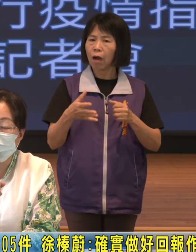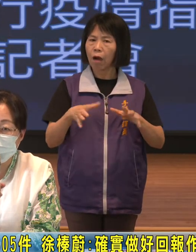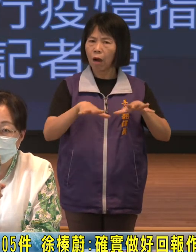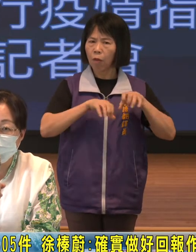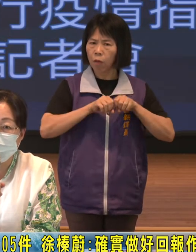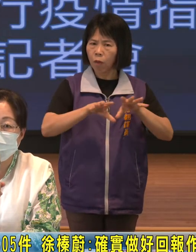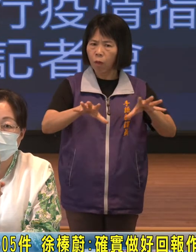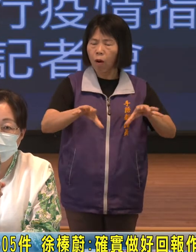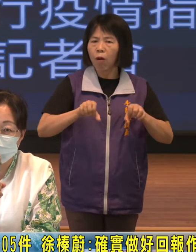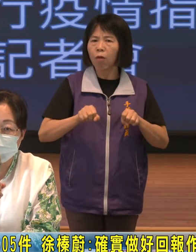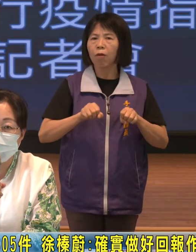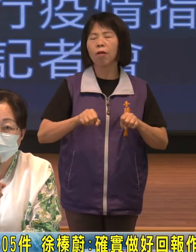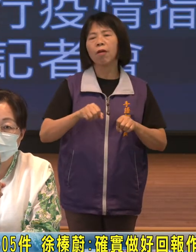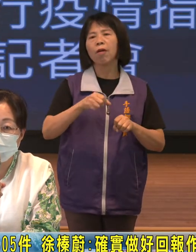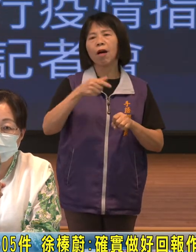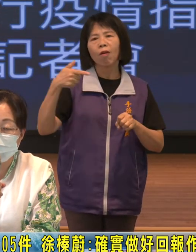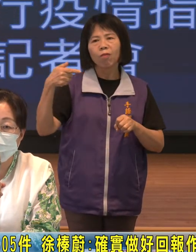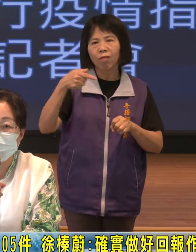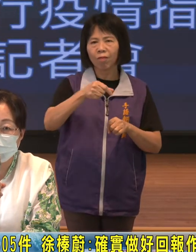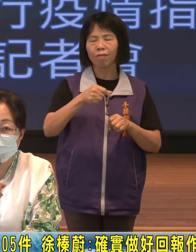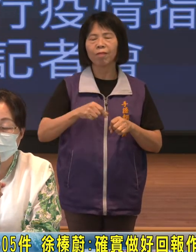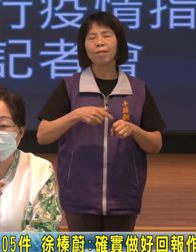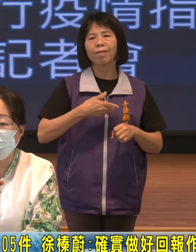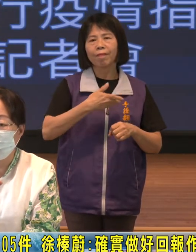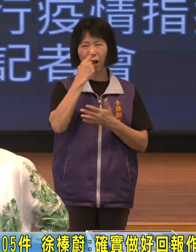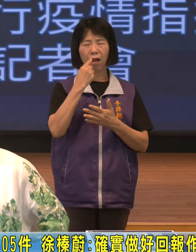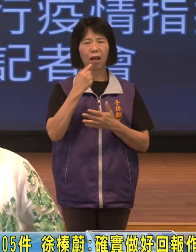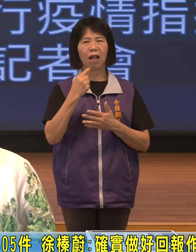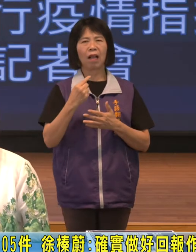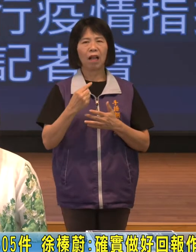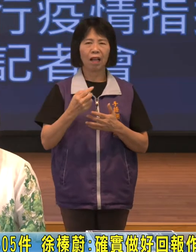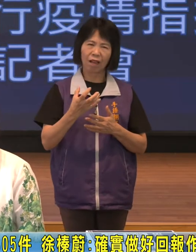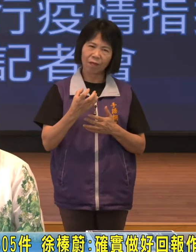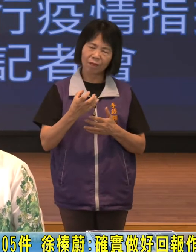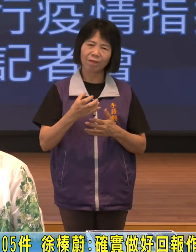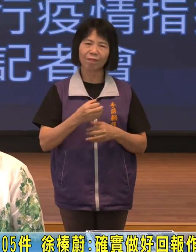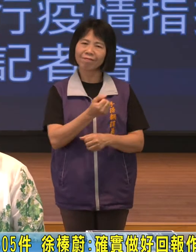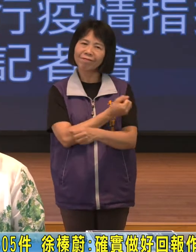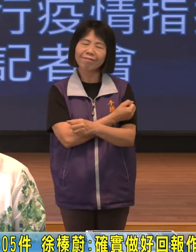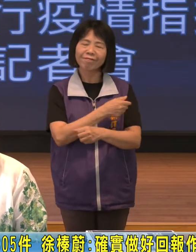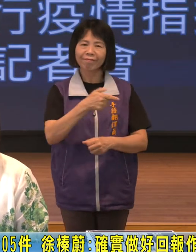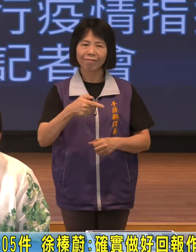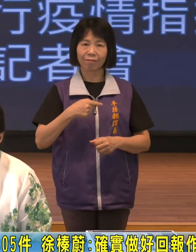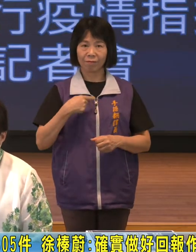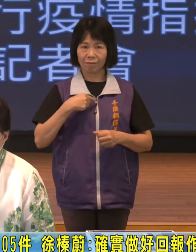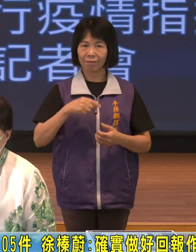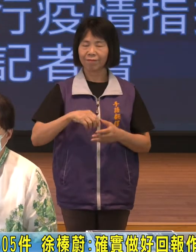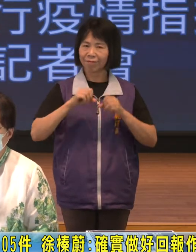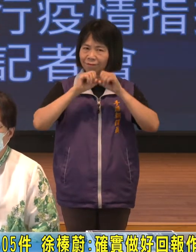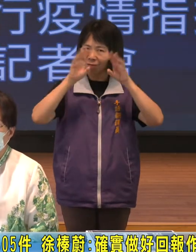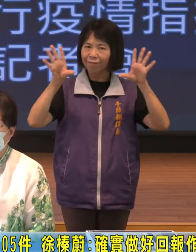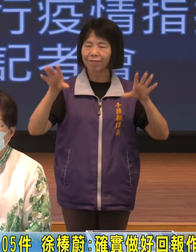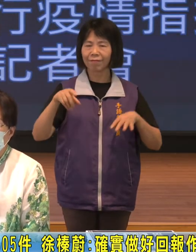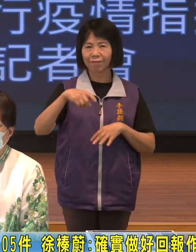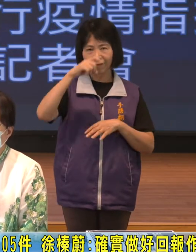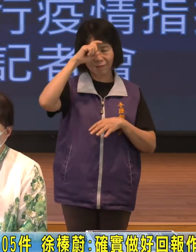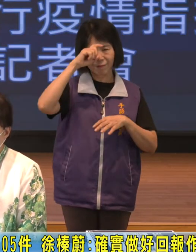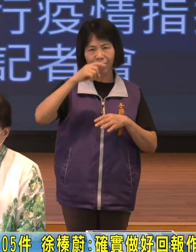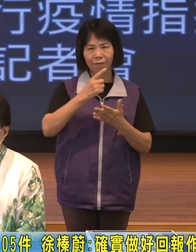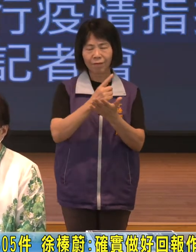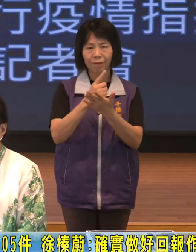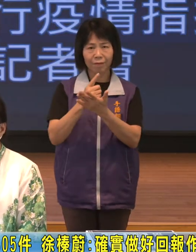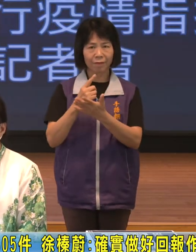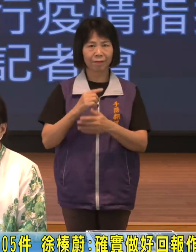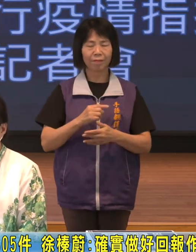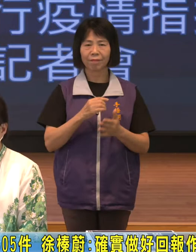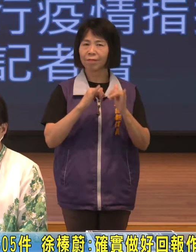它让它降温，让全国都更安定。那在这里真为呼吁大家一下，因为5月1